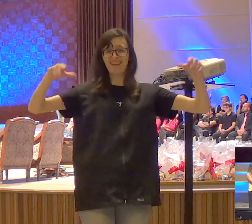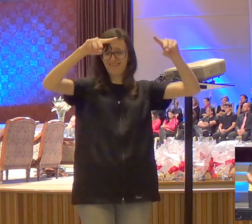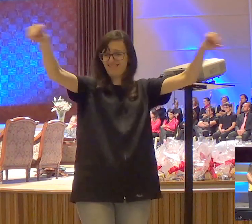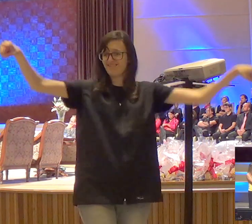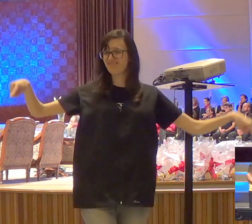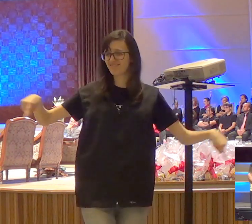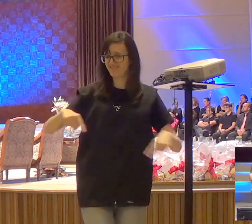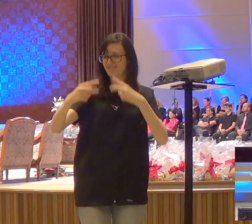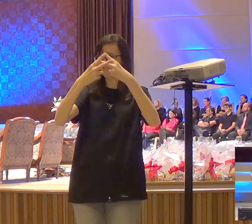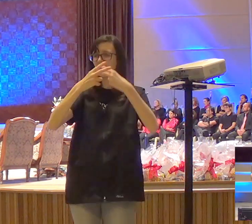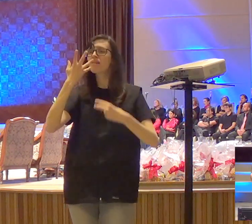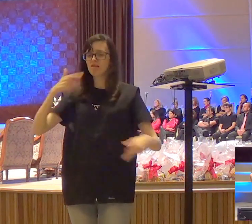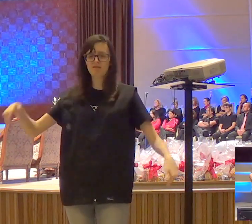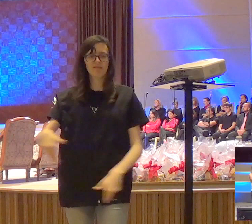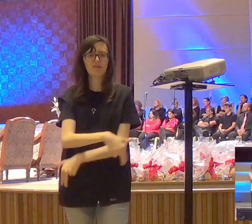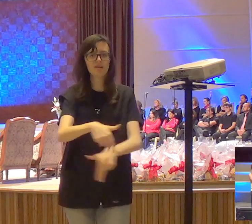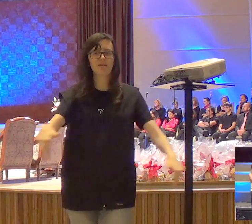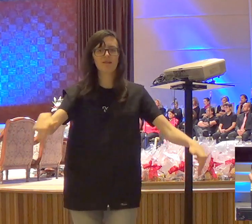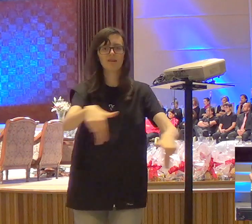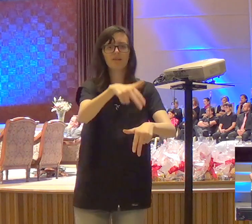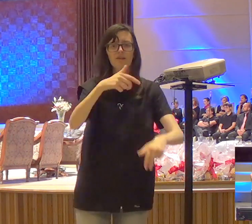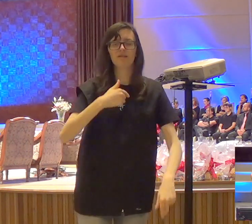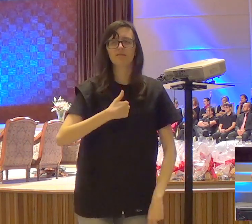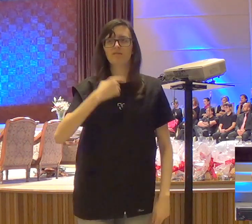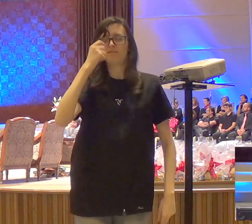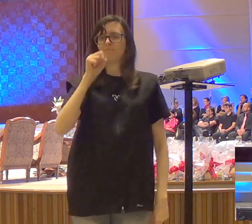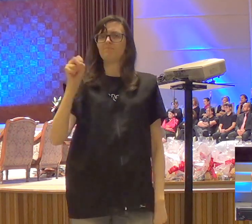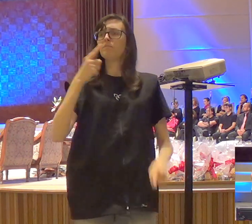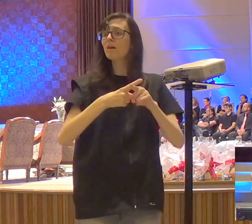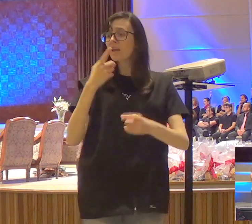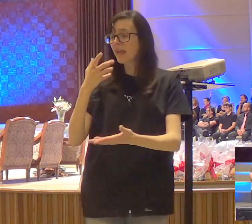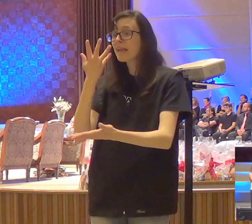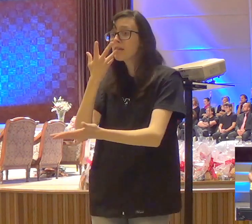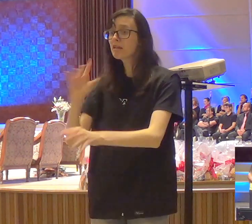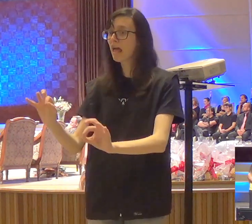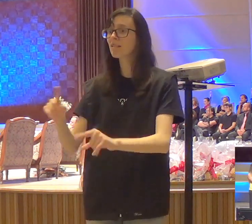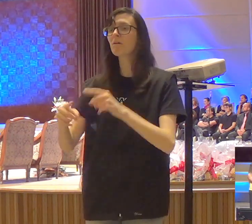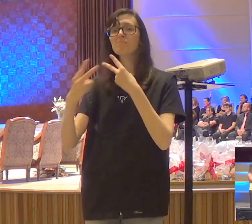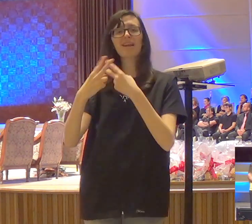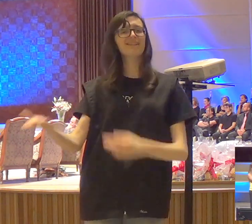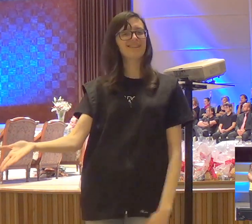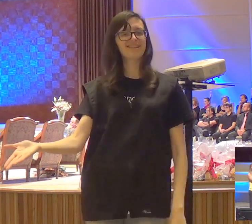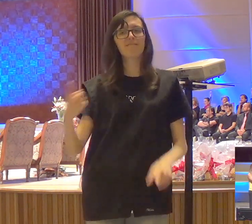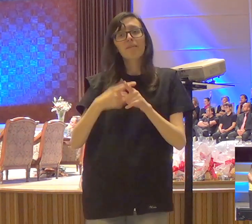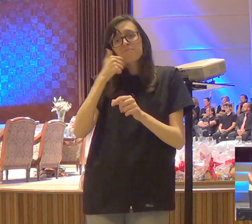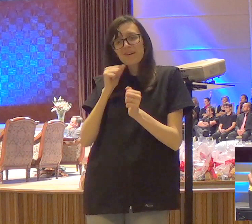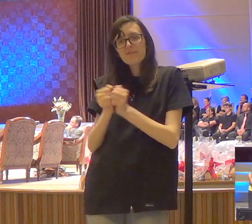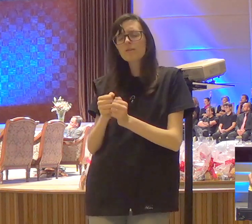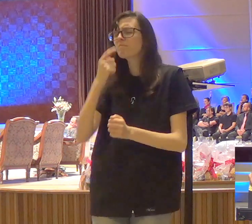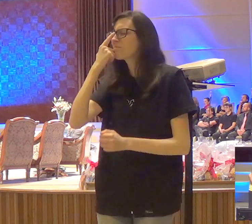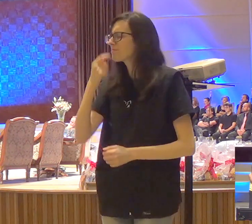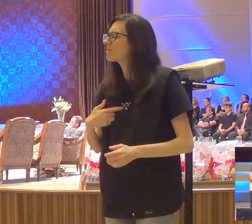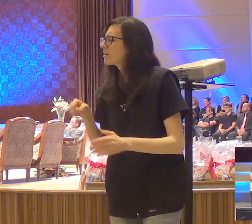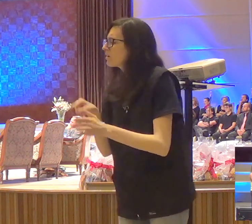And I talked to one of the mothers. E ela conversou com uma dessas mães. And I said, "What are you in here for?" E ela perguntou, "Por que